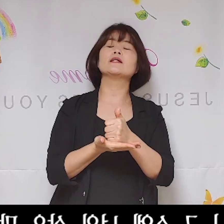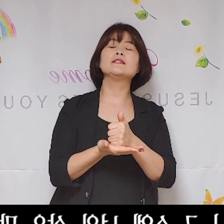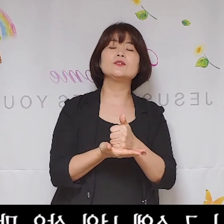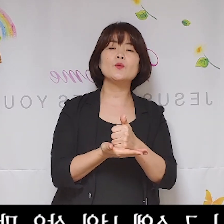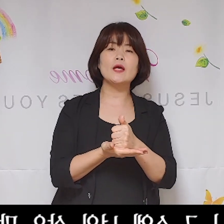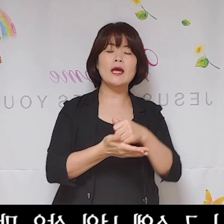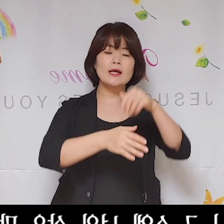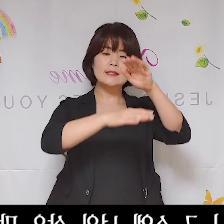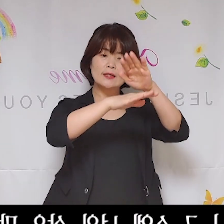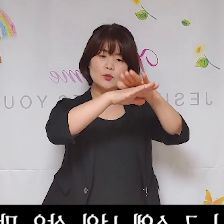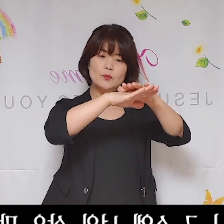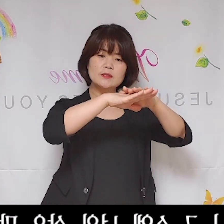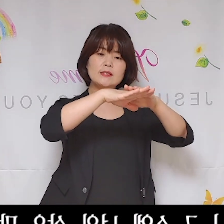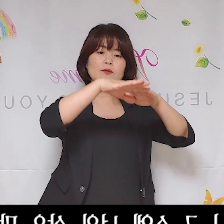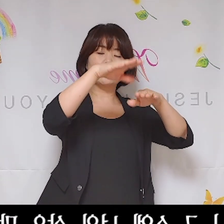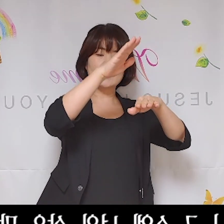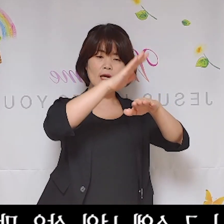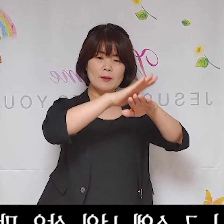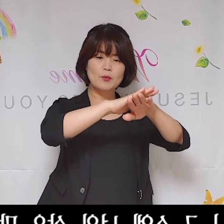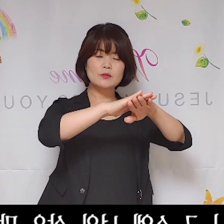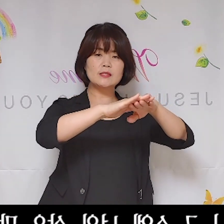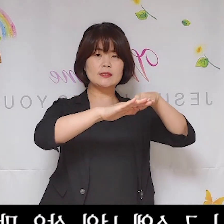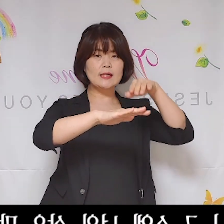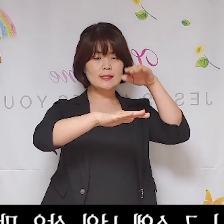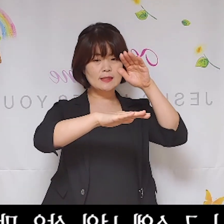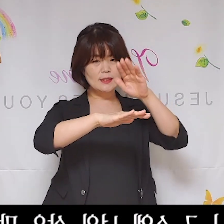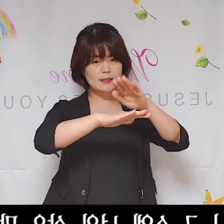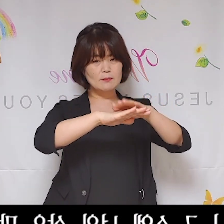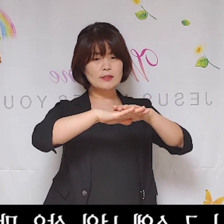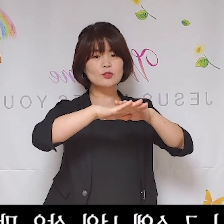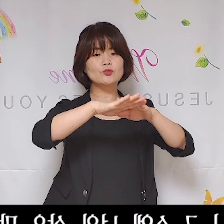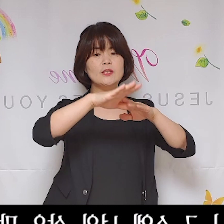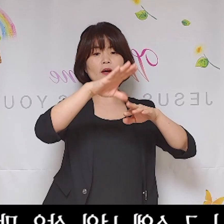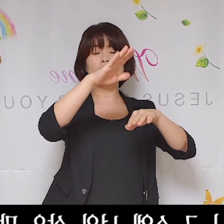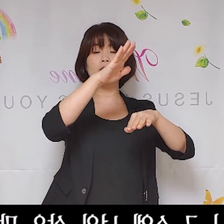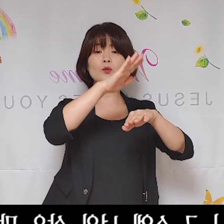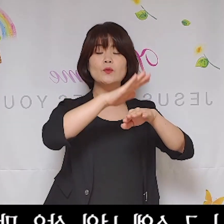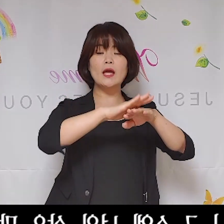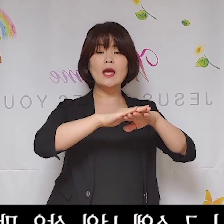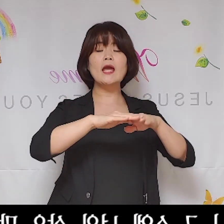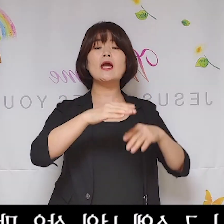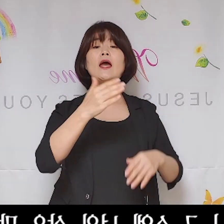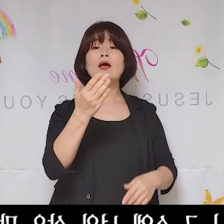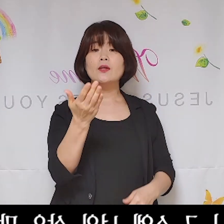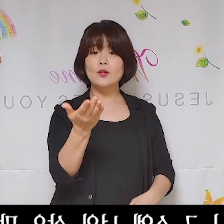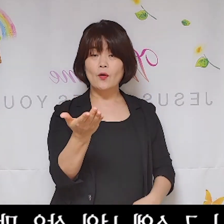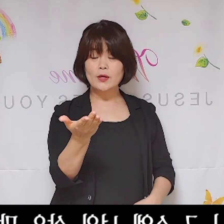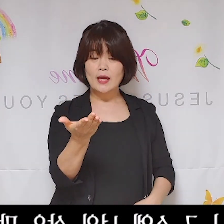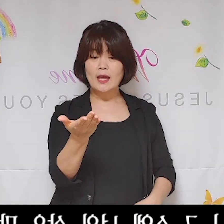그 손에 그냥 손을 이렇게 표시 살짝살짝 만져주세요. 그 손에